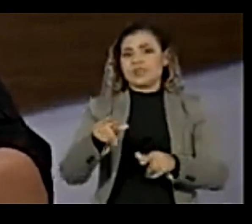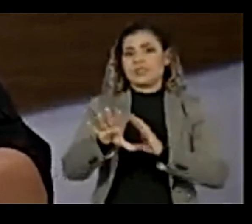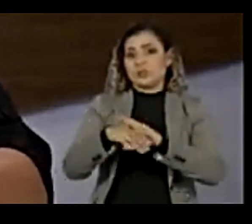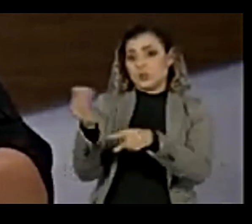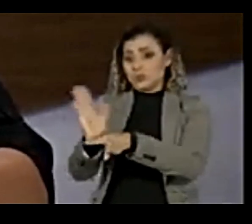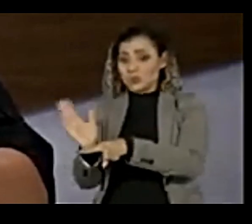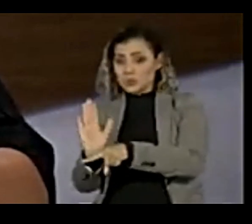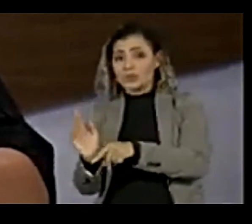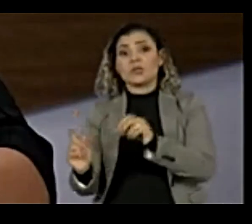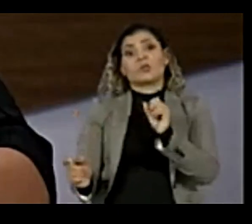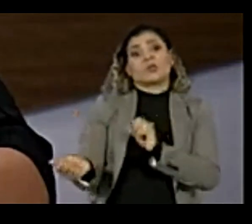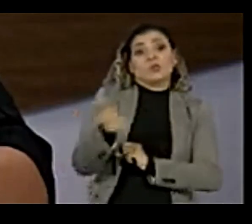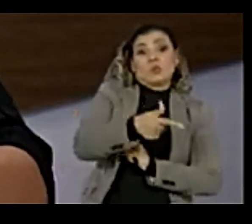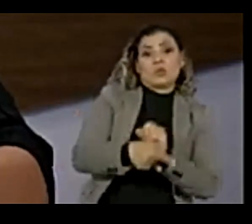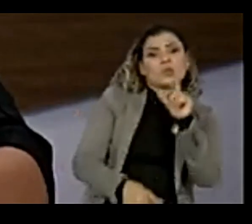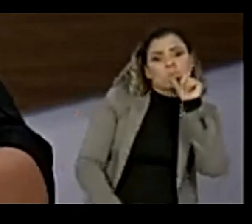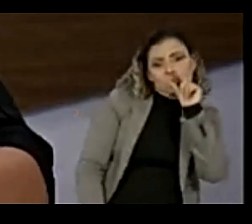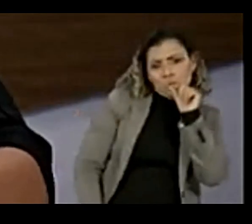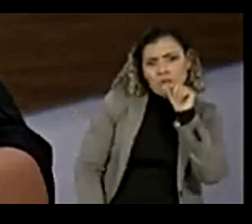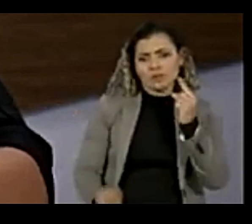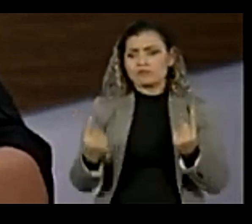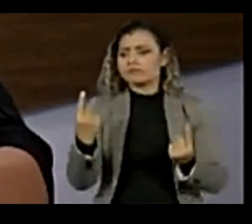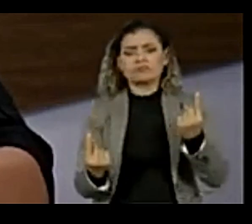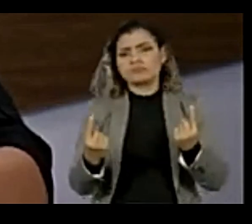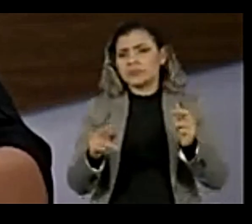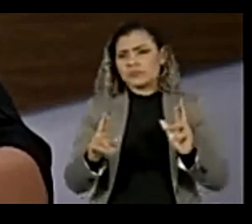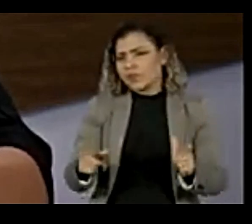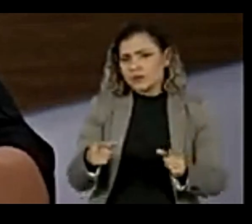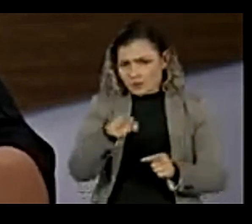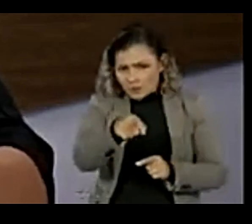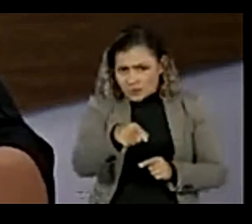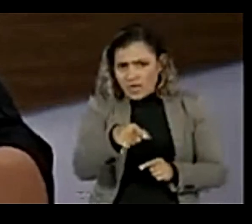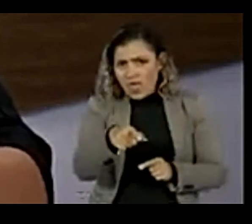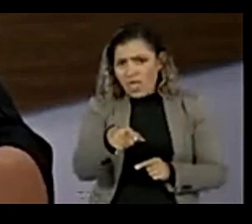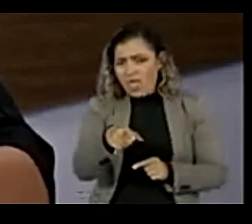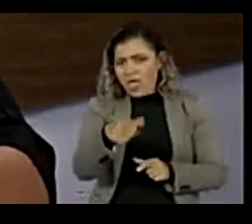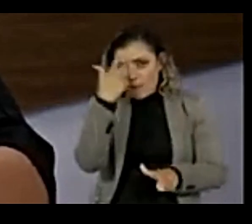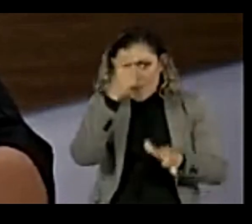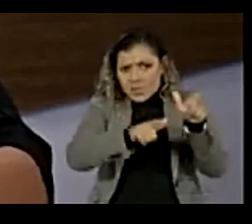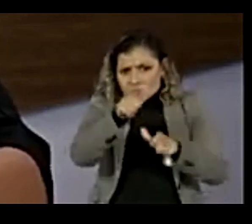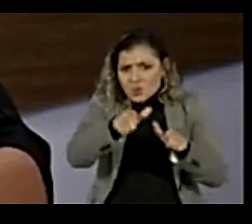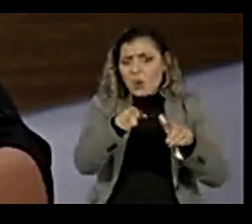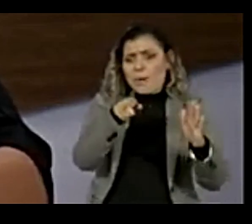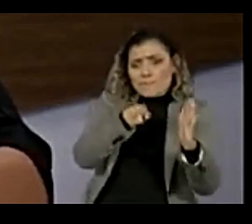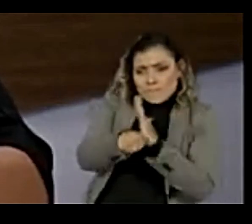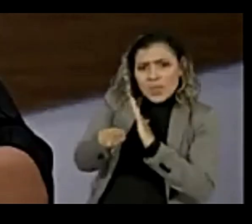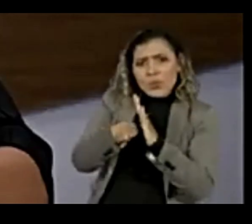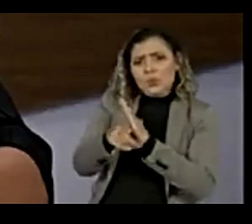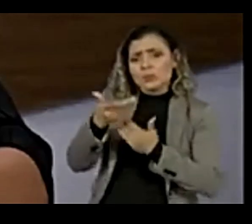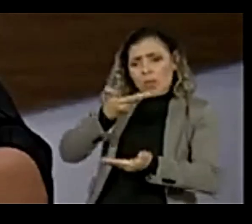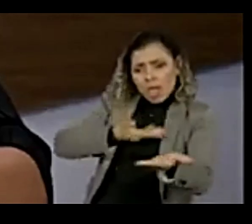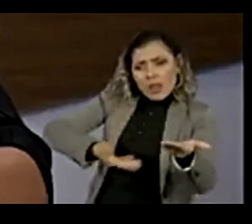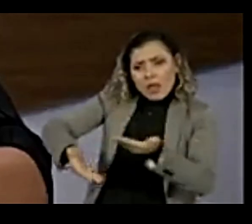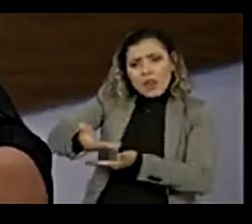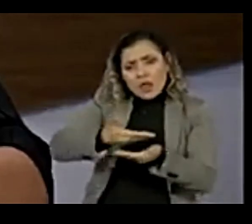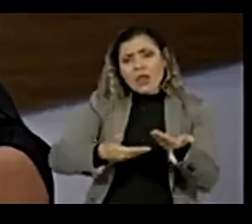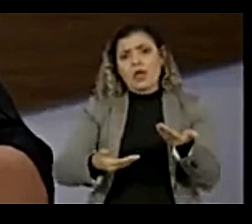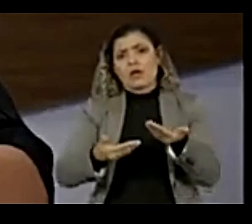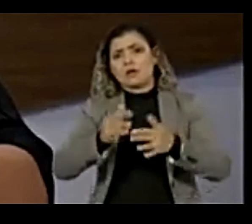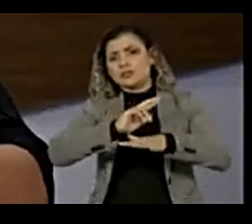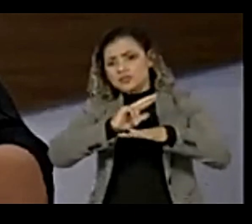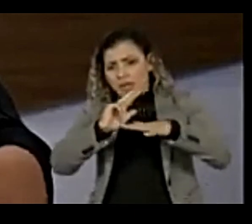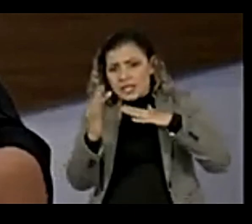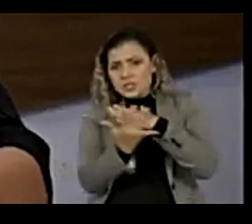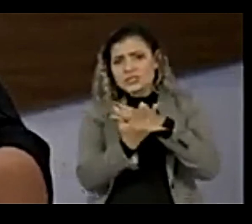do que você tem no Twitter. Você ouve as pessoas que estão nos seus diferentes canais, nas diferentes plataformas,